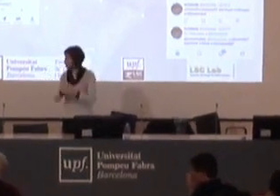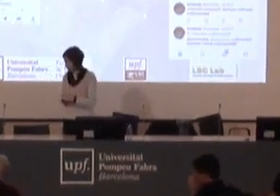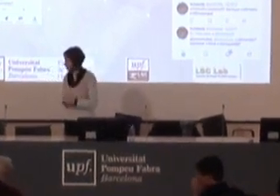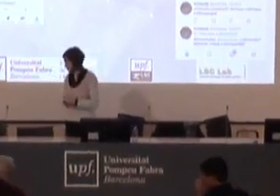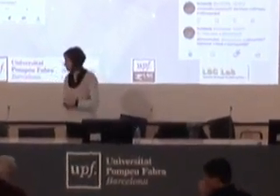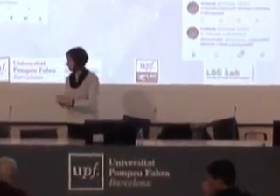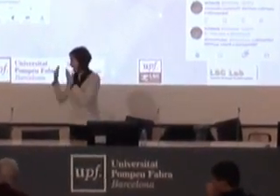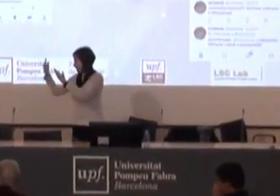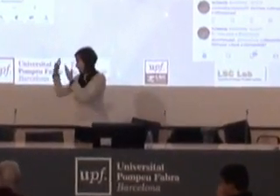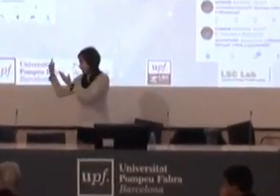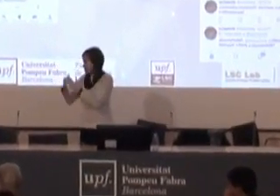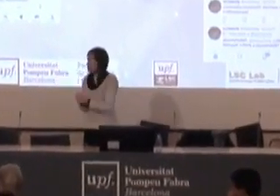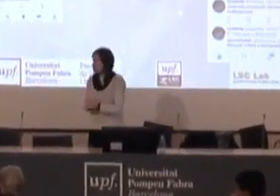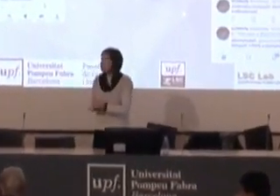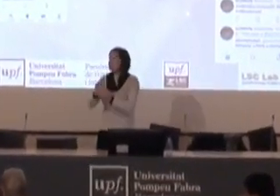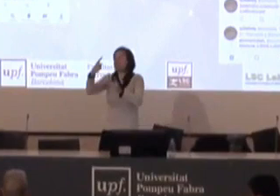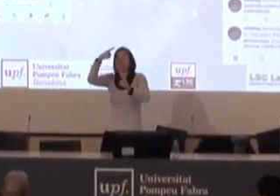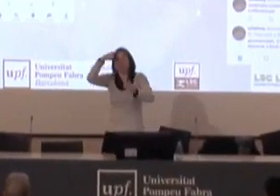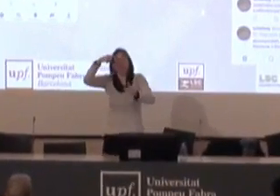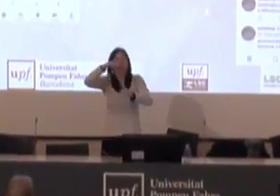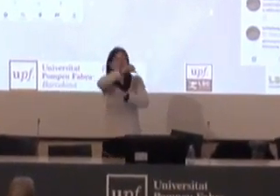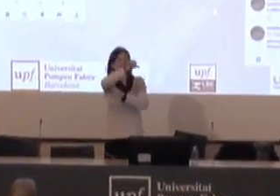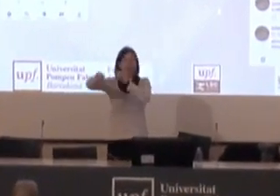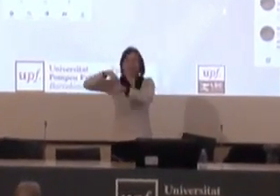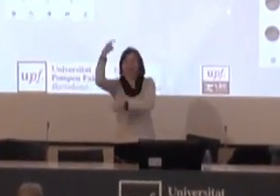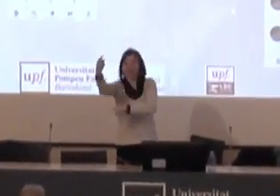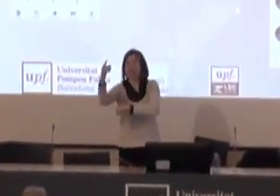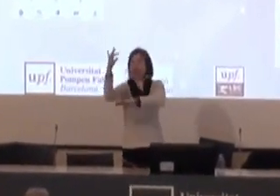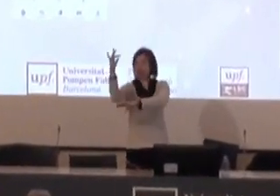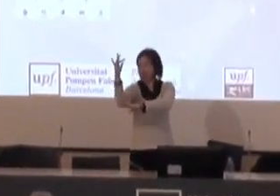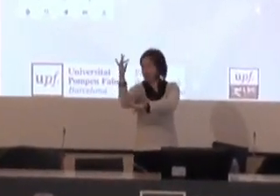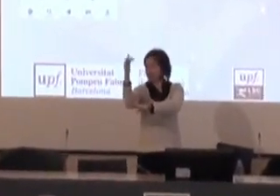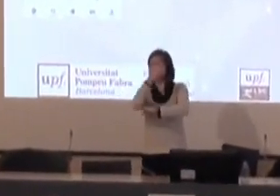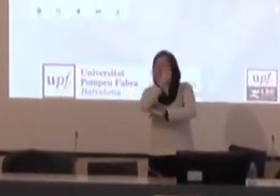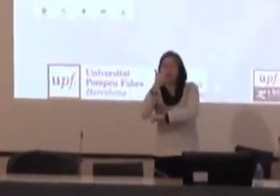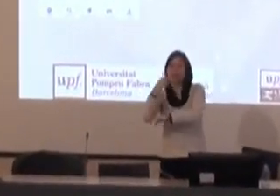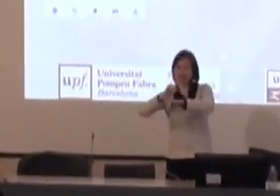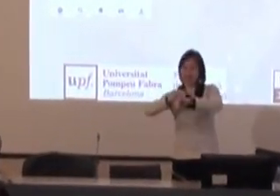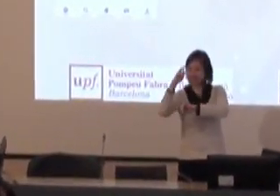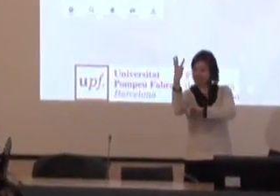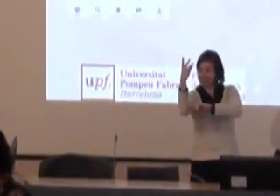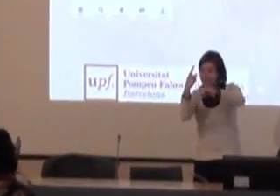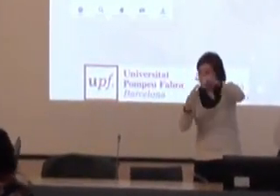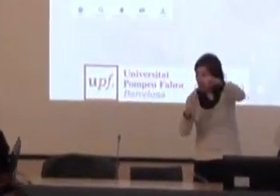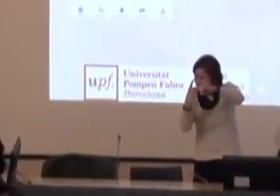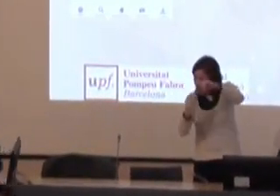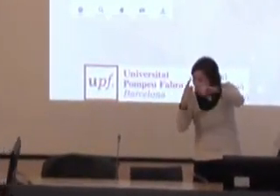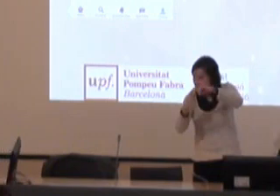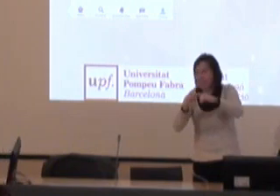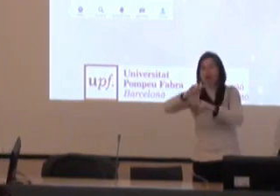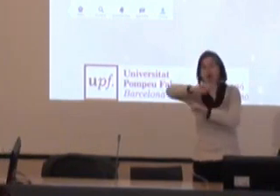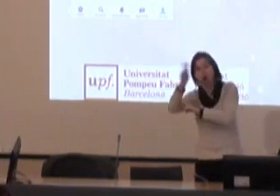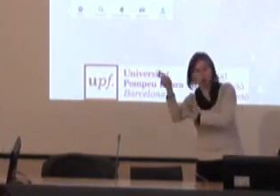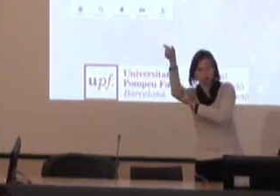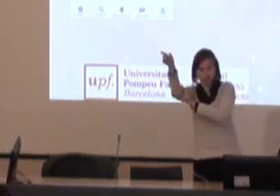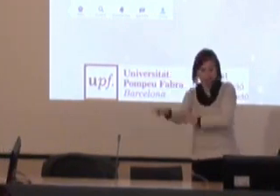llegue a utilizar más gracias y recordad que la semana que viene el próximo viernes por la tarde a las tres y